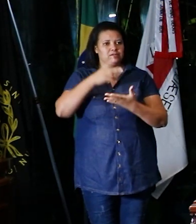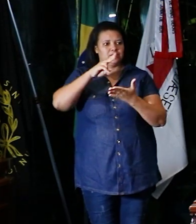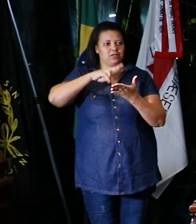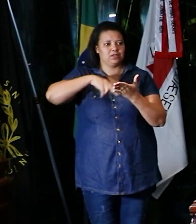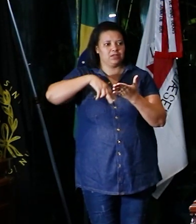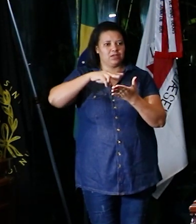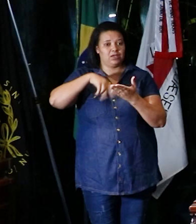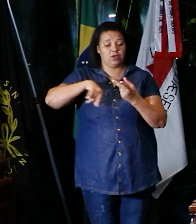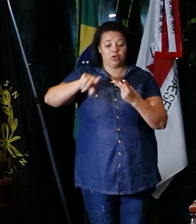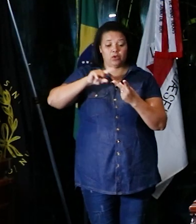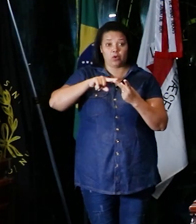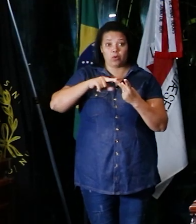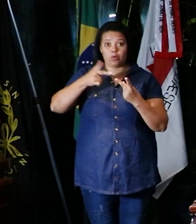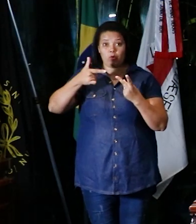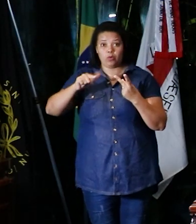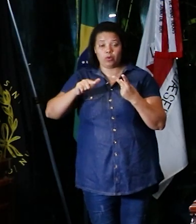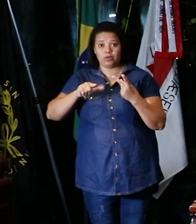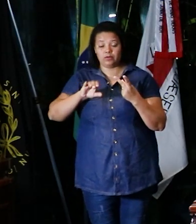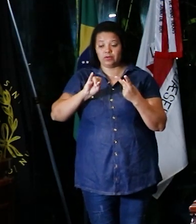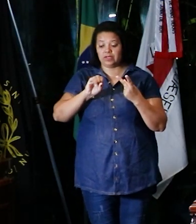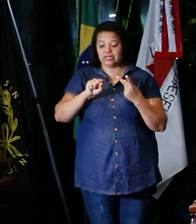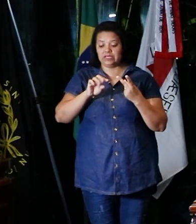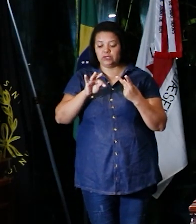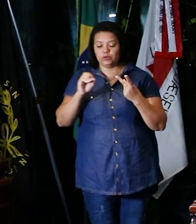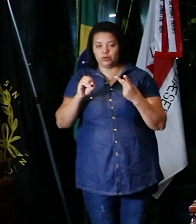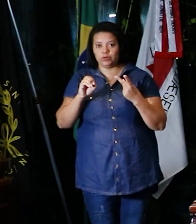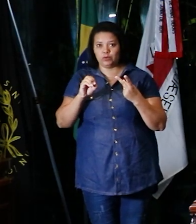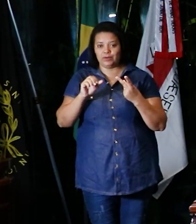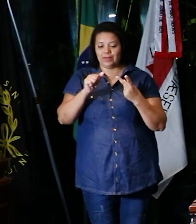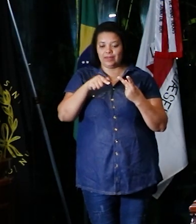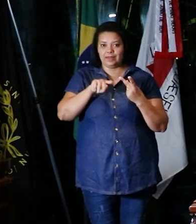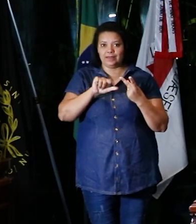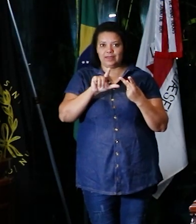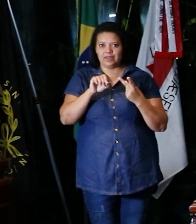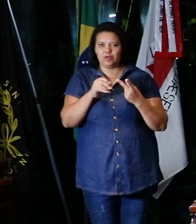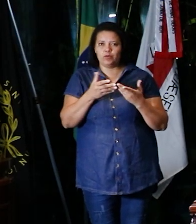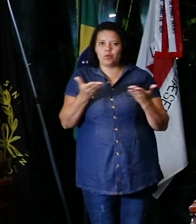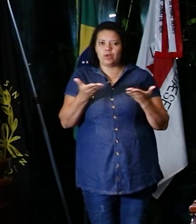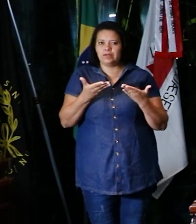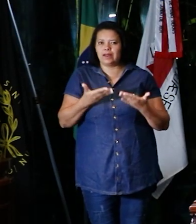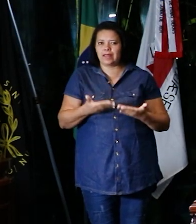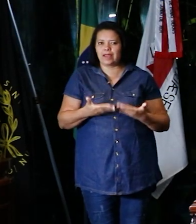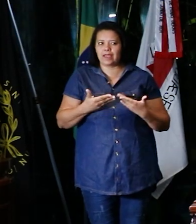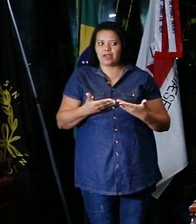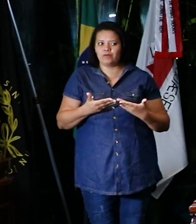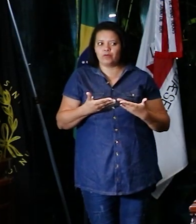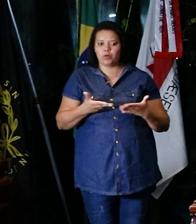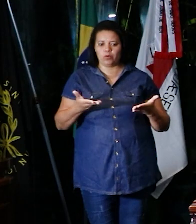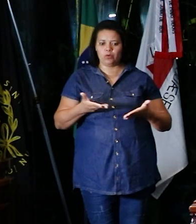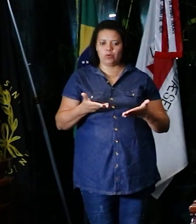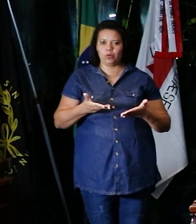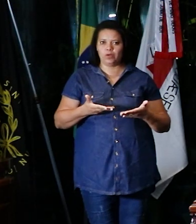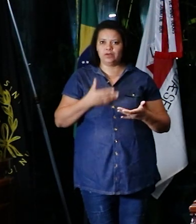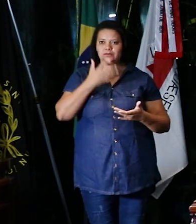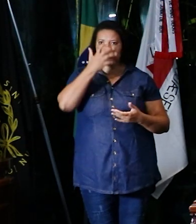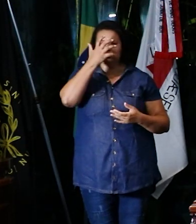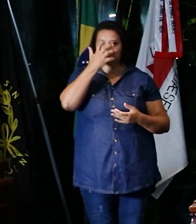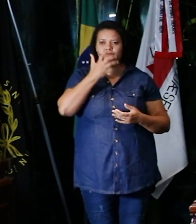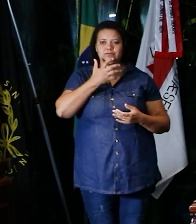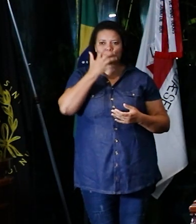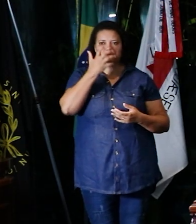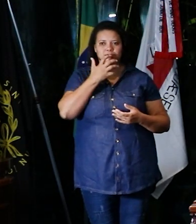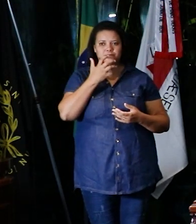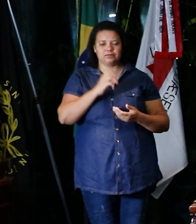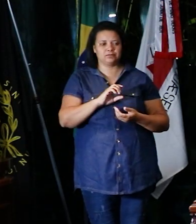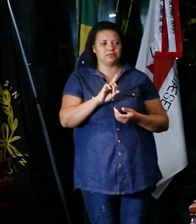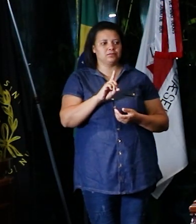o Isto ou Aquilo. Mas esse era leve, eu achava leve. Hoje eu acho que a questão dele é muito séria. Mas